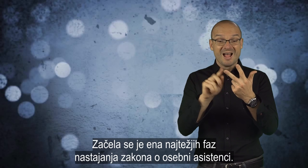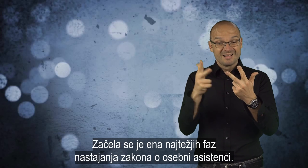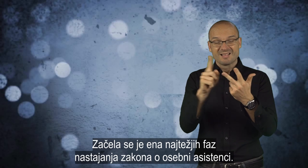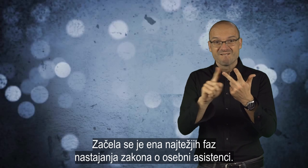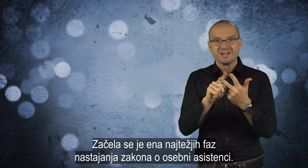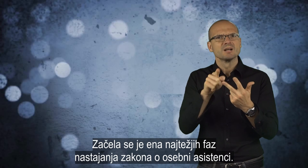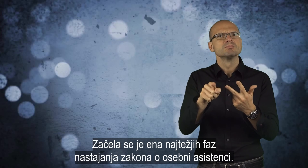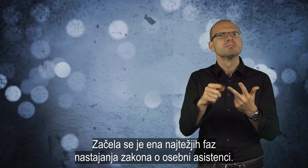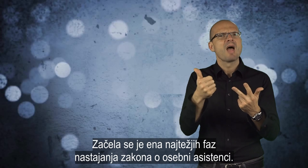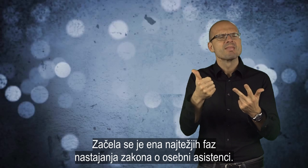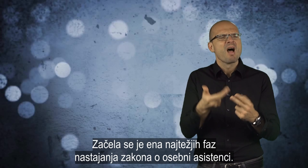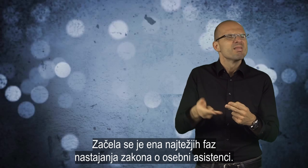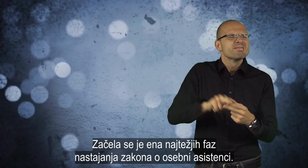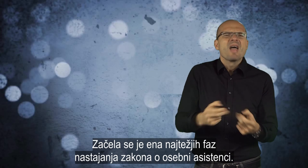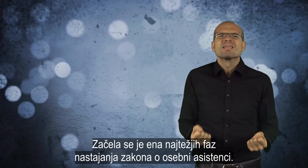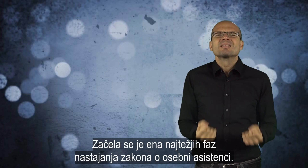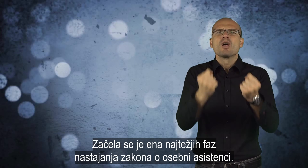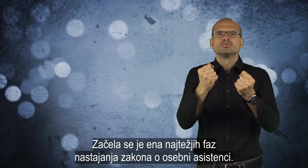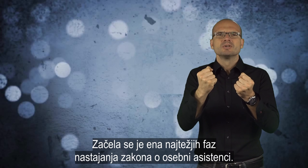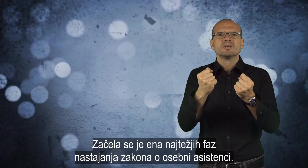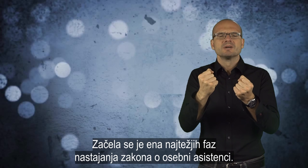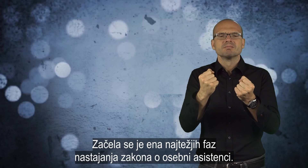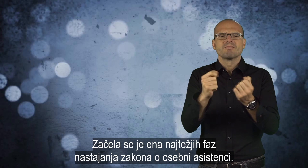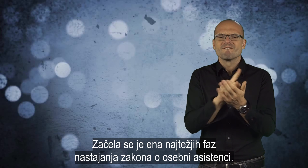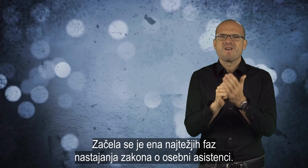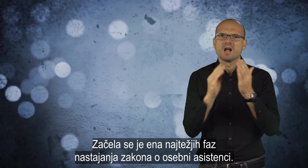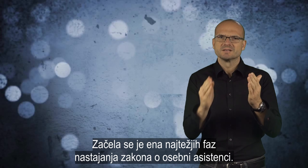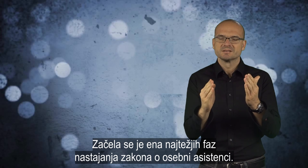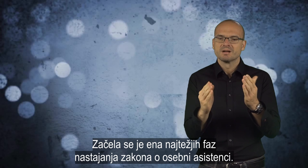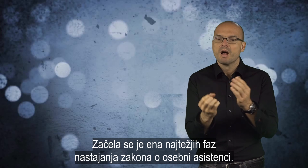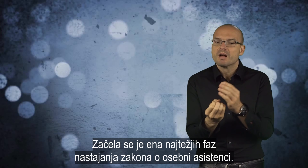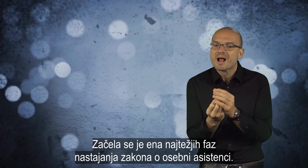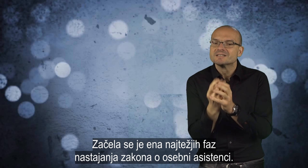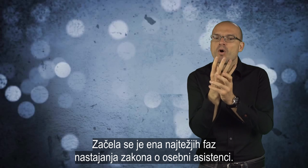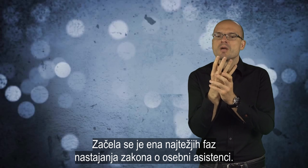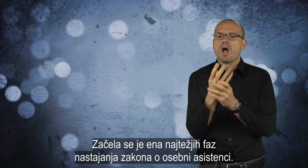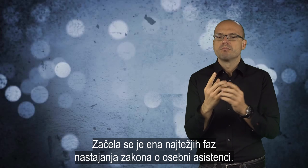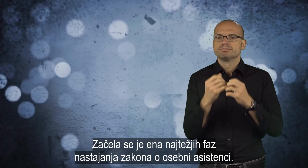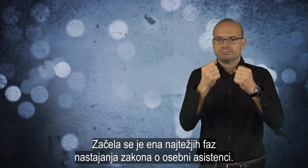Začela se je ena najtežjih faz nastajanja zakona o osebni asistenci.